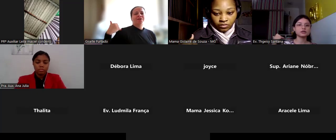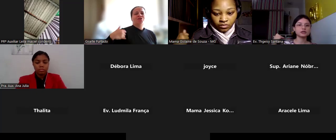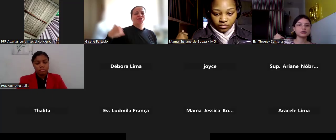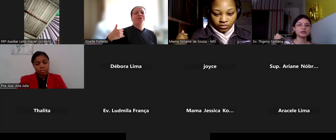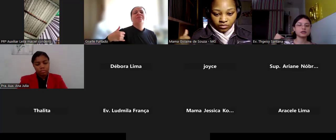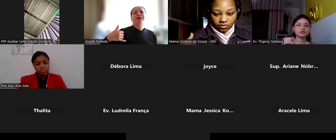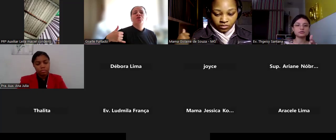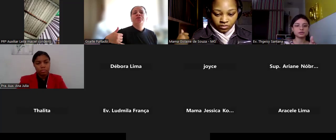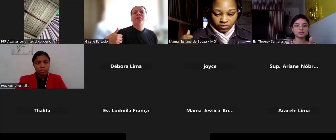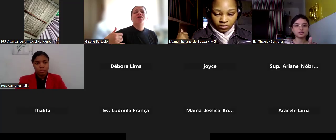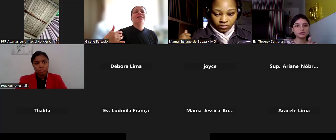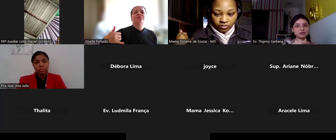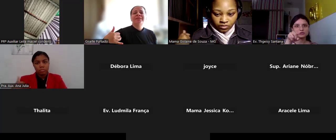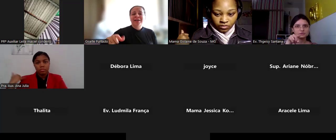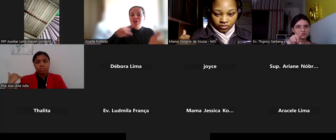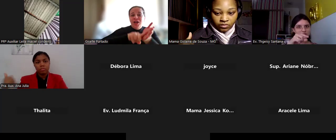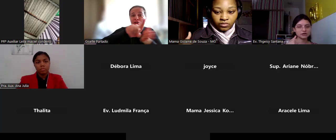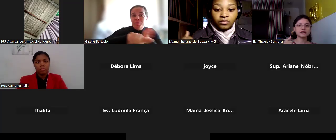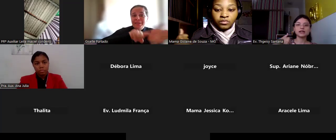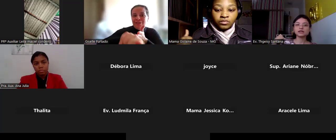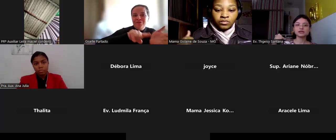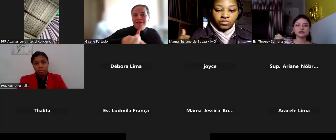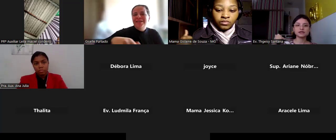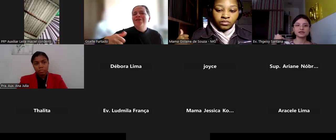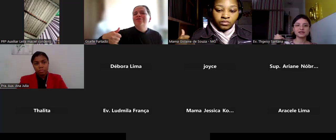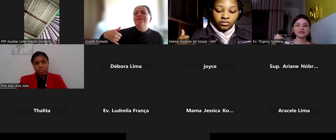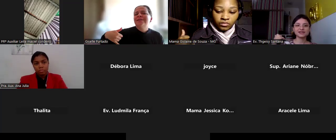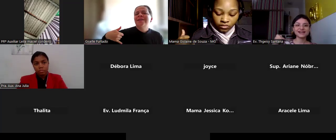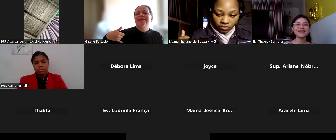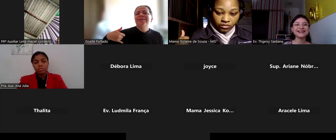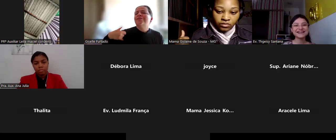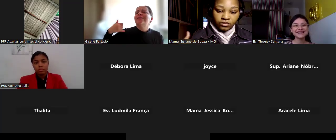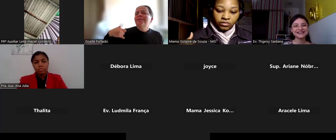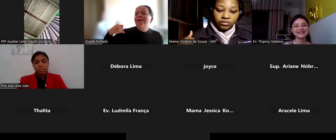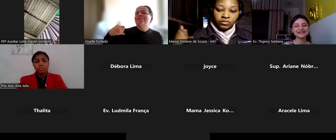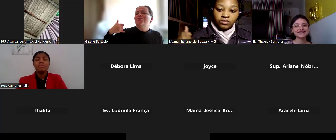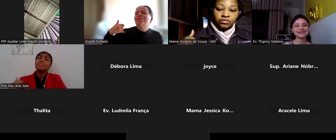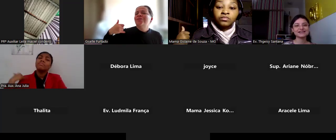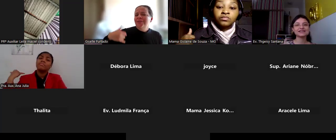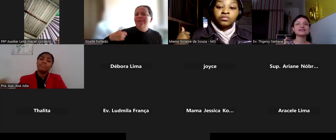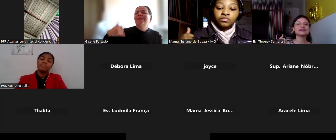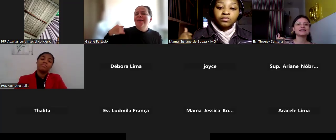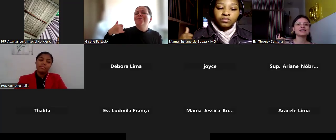Idade. Pergunta, qual é a sua idade? Eu não preciso fazer, eu só faço aquela cara assim, ó. Idade,